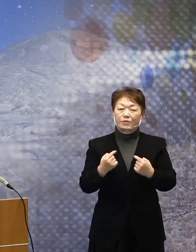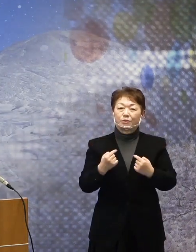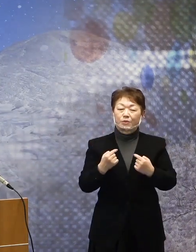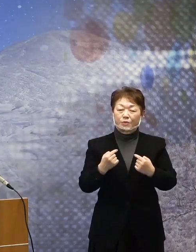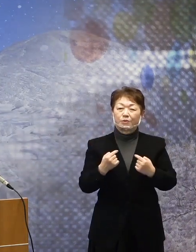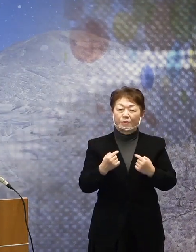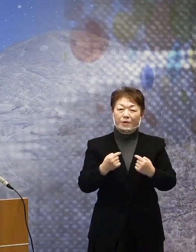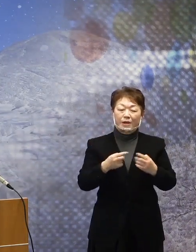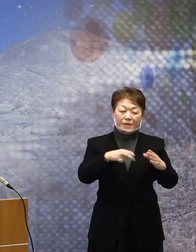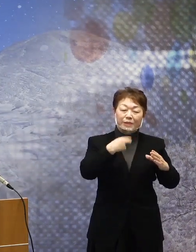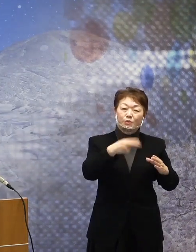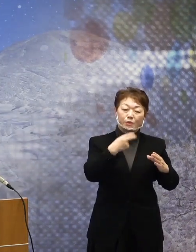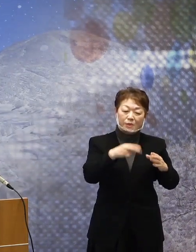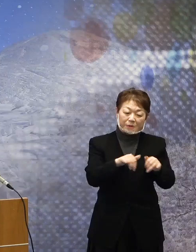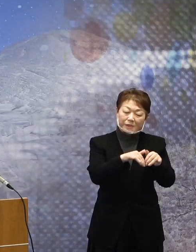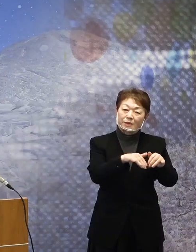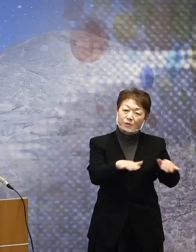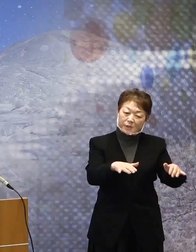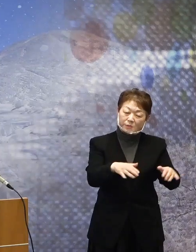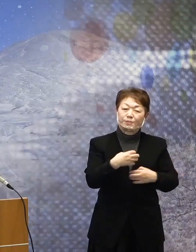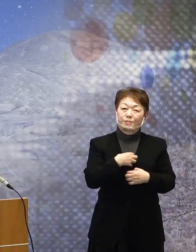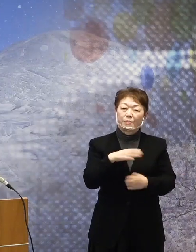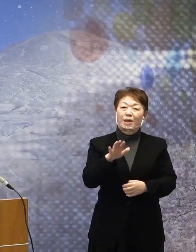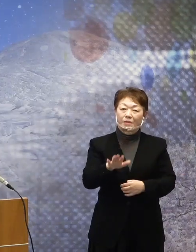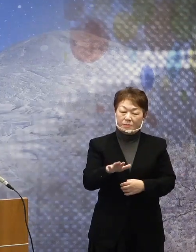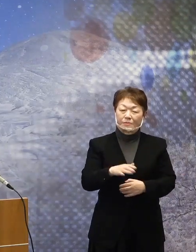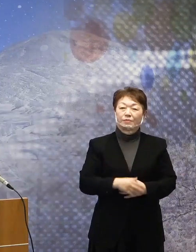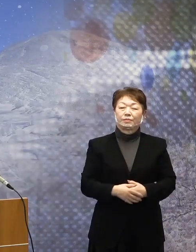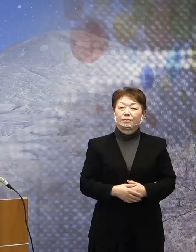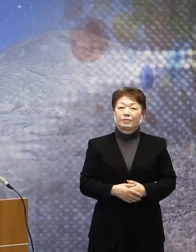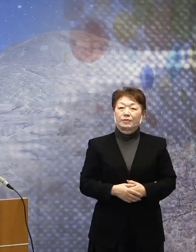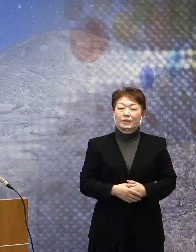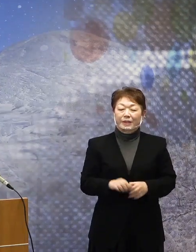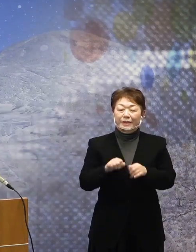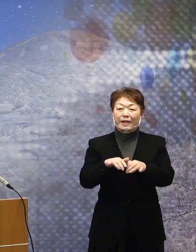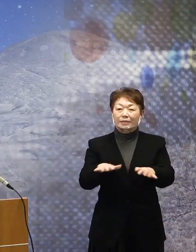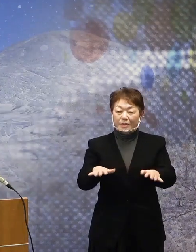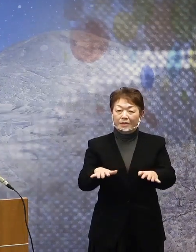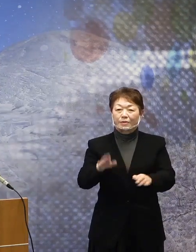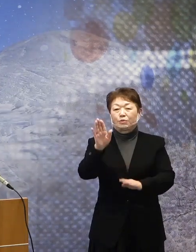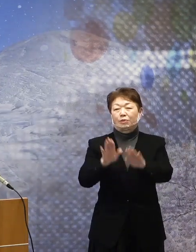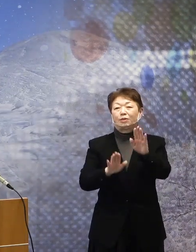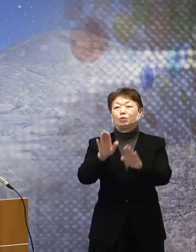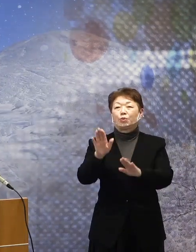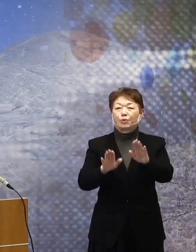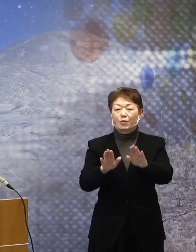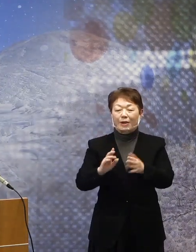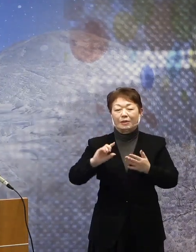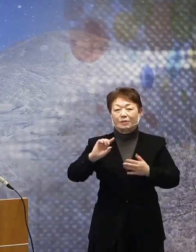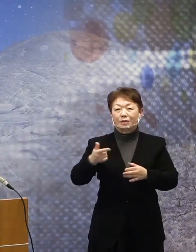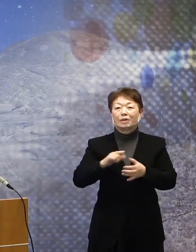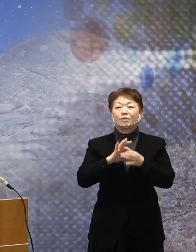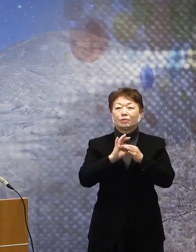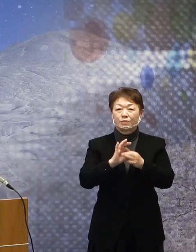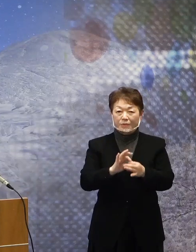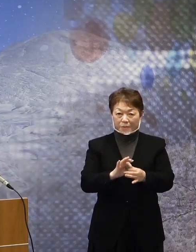店の広がりは共通していると認識しているけれども、感染拡大状況のが異なるので、